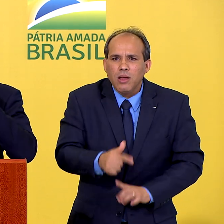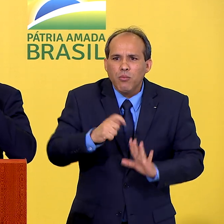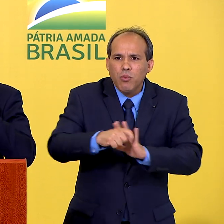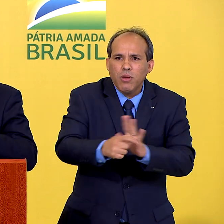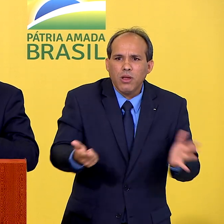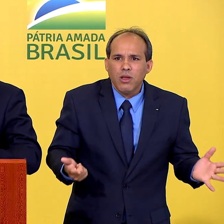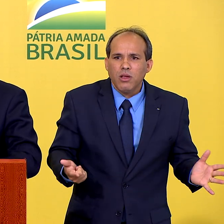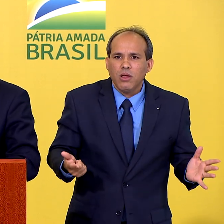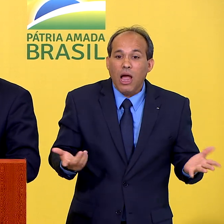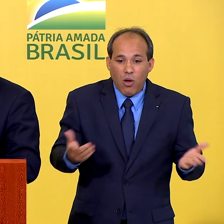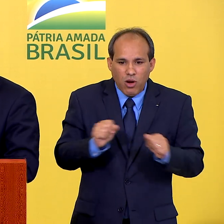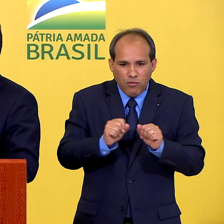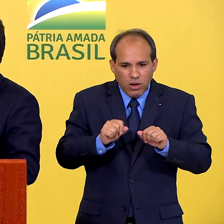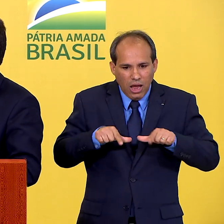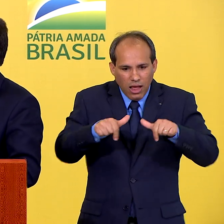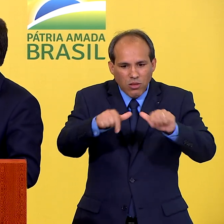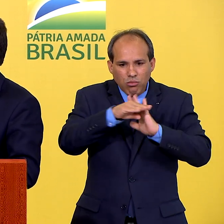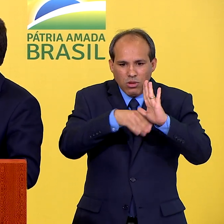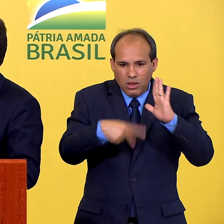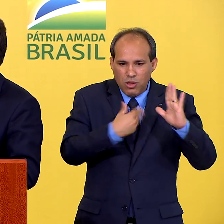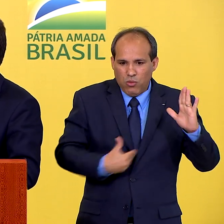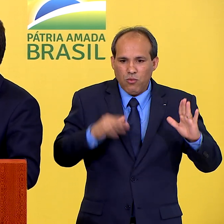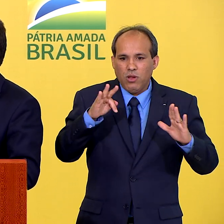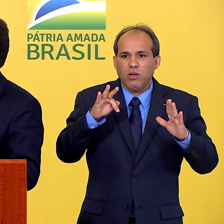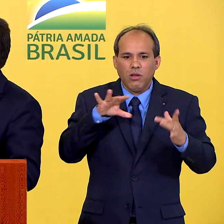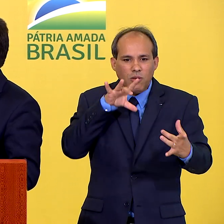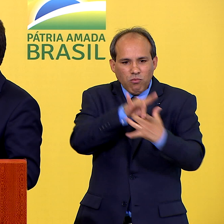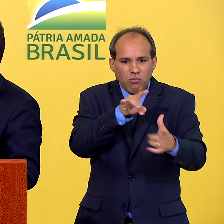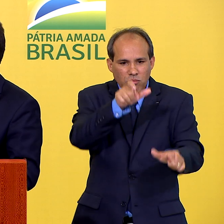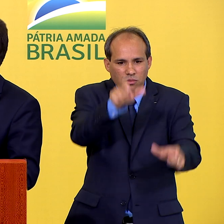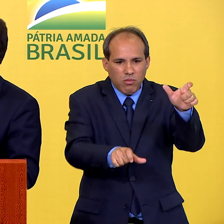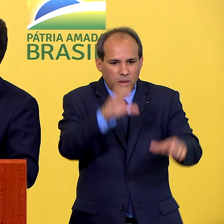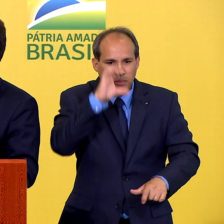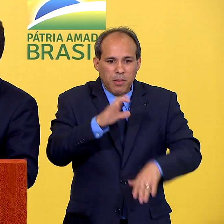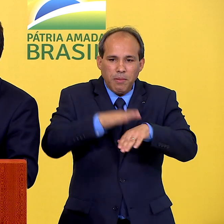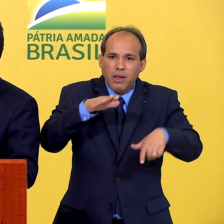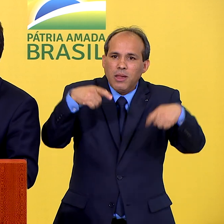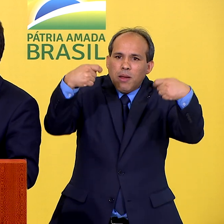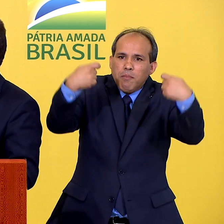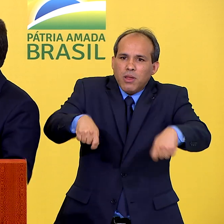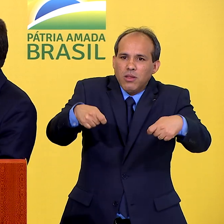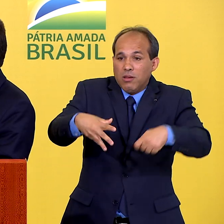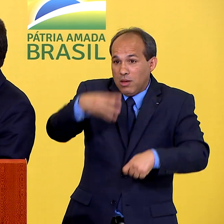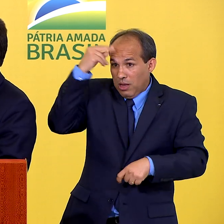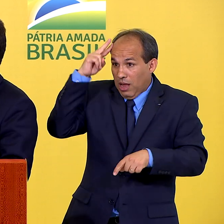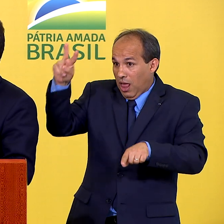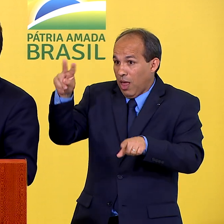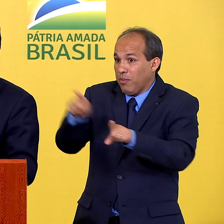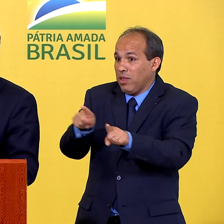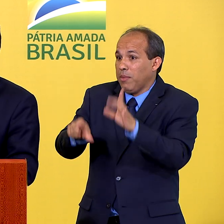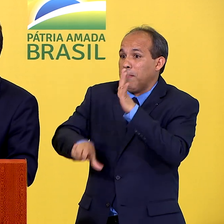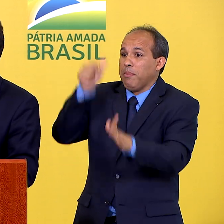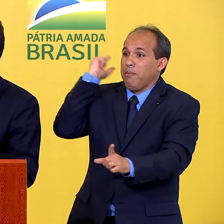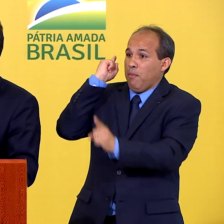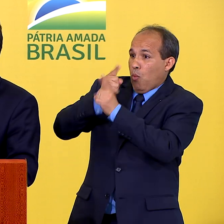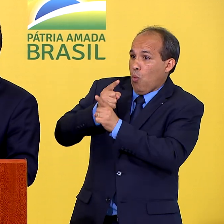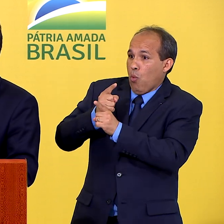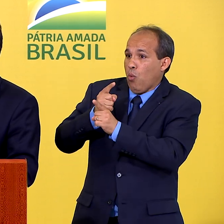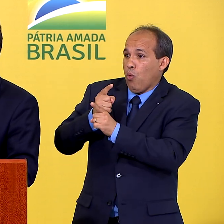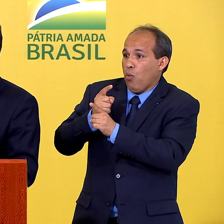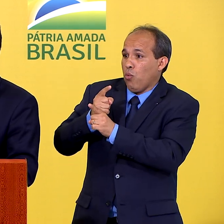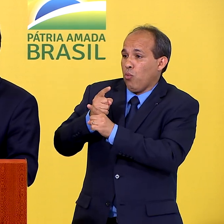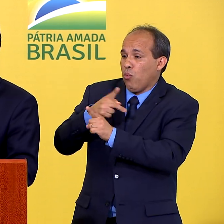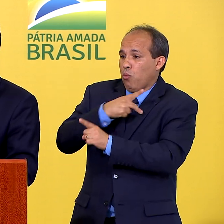estamos enxergando justamente o brasileiro que mais precisa. E não paro de recordar o primeiro encontro com o ministro, o